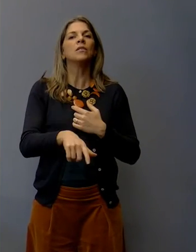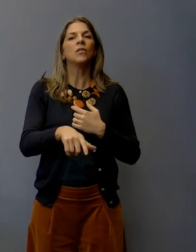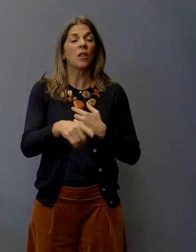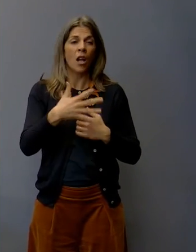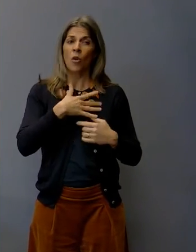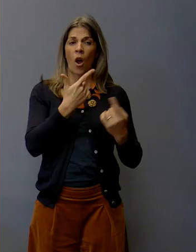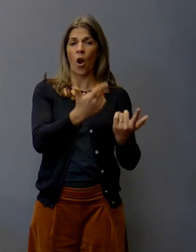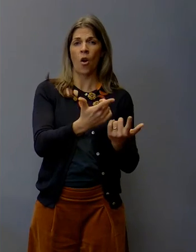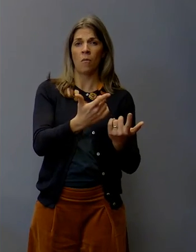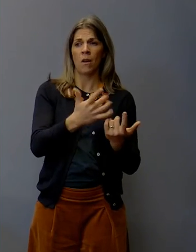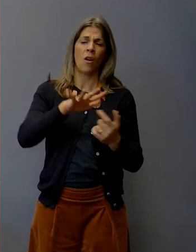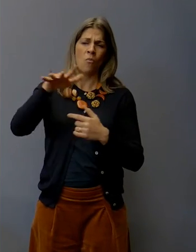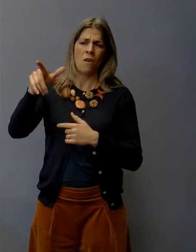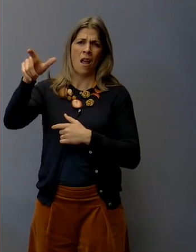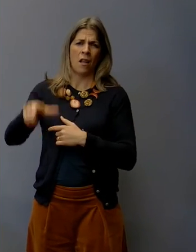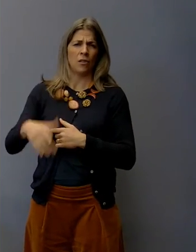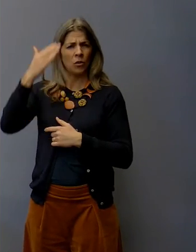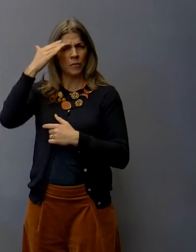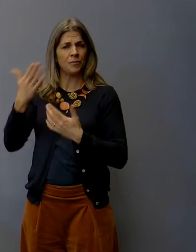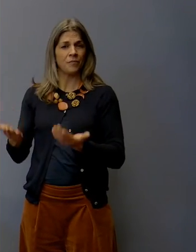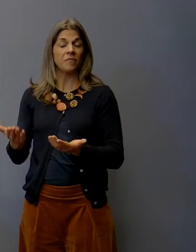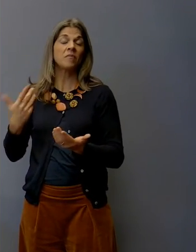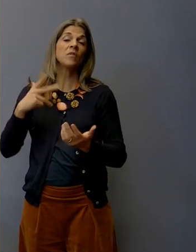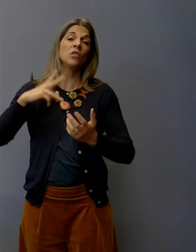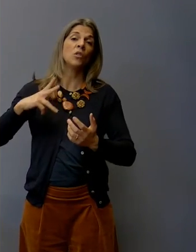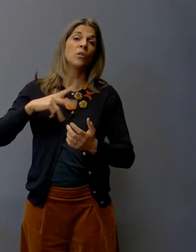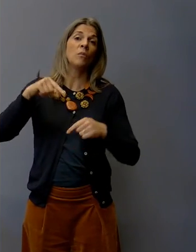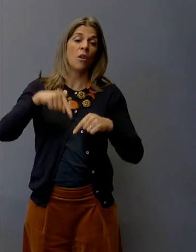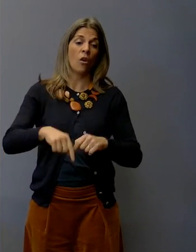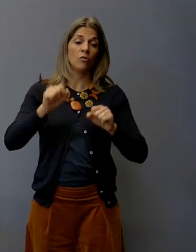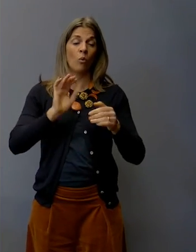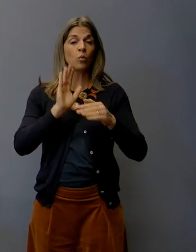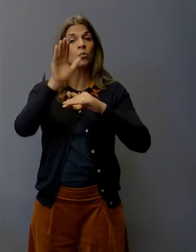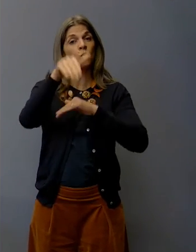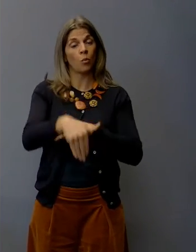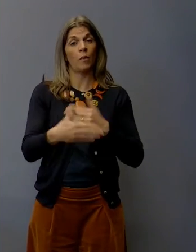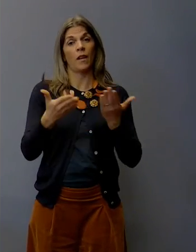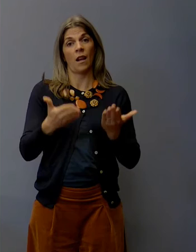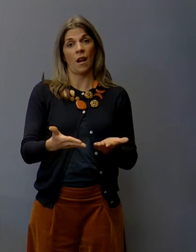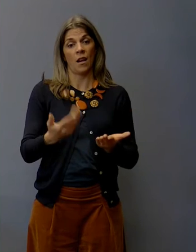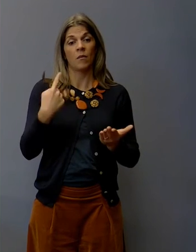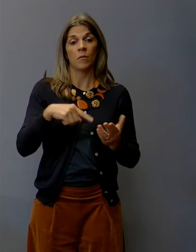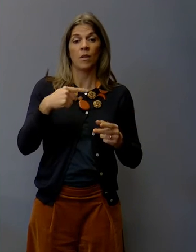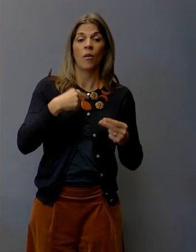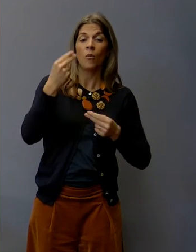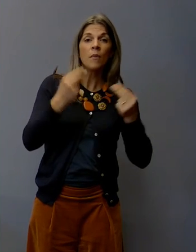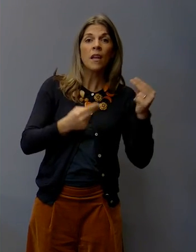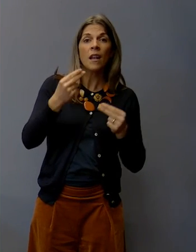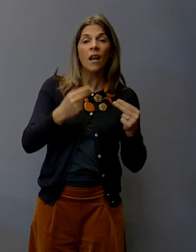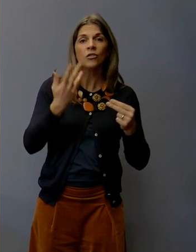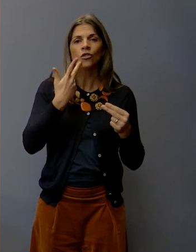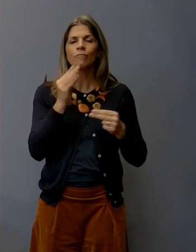io speravo che oggi riuscissimo a superare questo e vi chiedevo questo all'interno del bilancio nelle linee di indirizzo